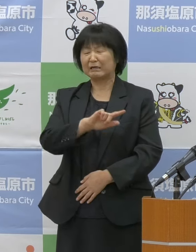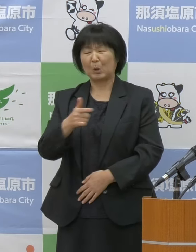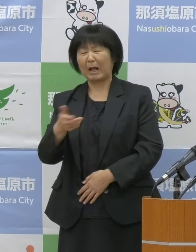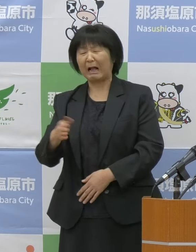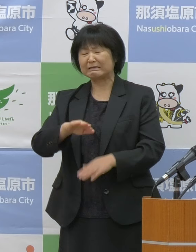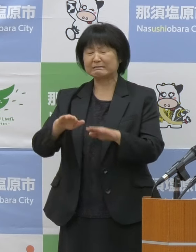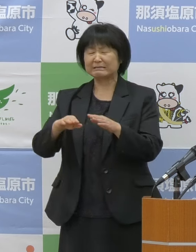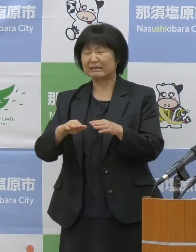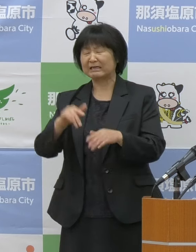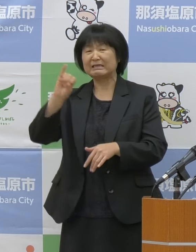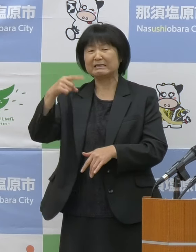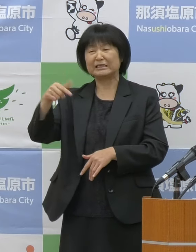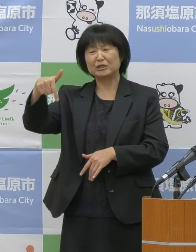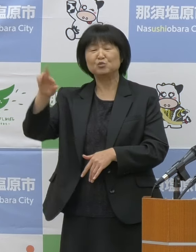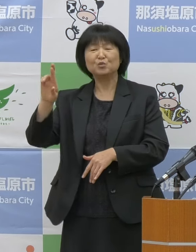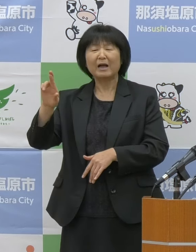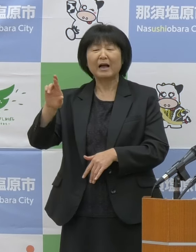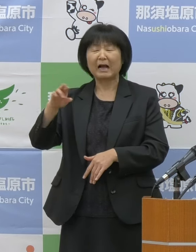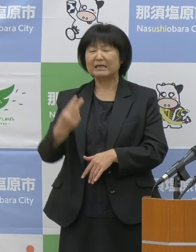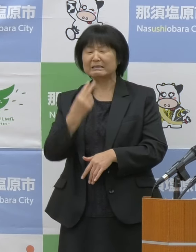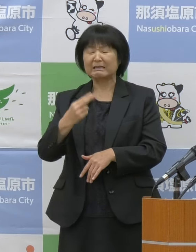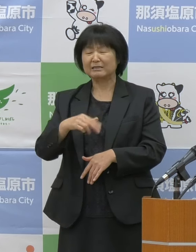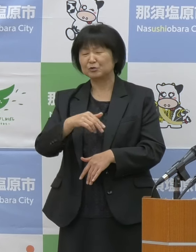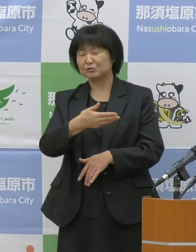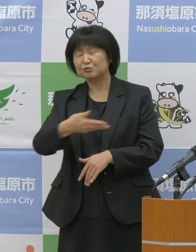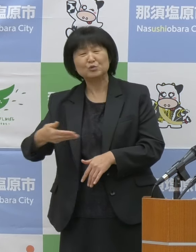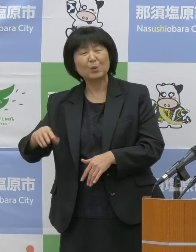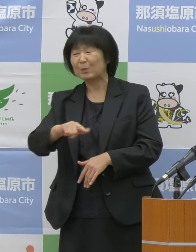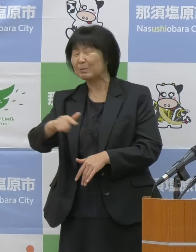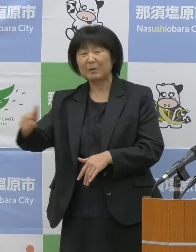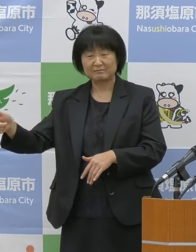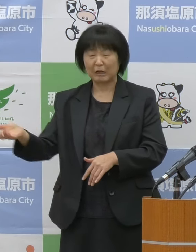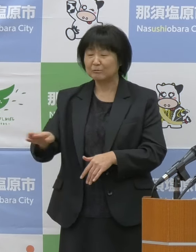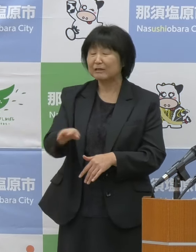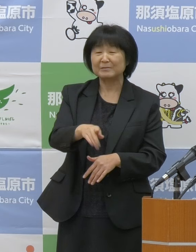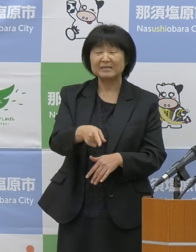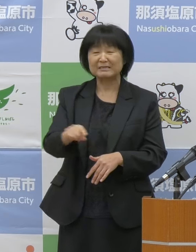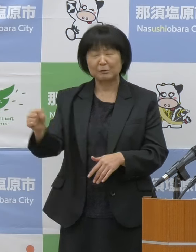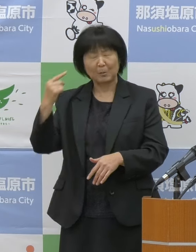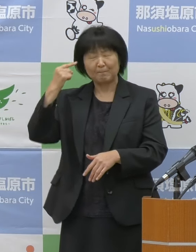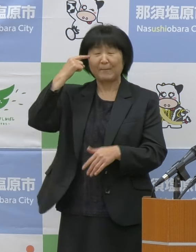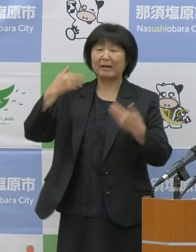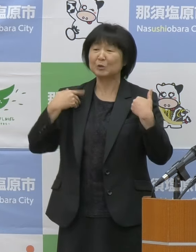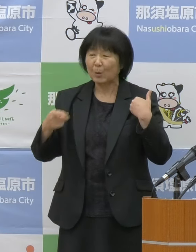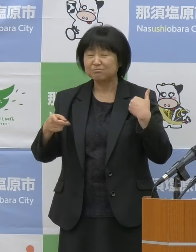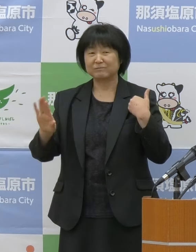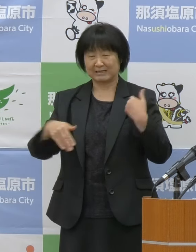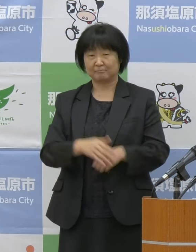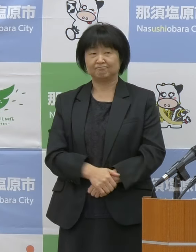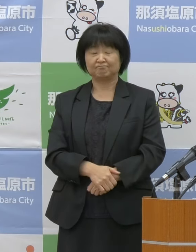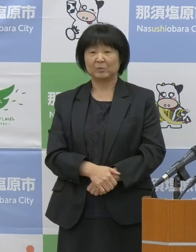ったりとか、そうした重要性も感じられておられましたけれども、やはり一つは、情報発